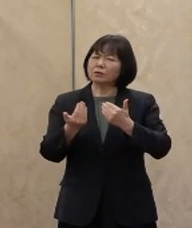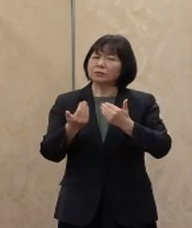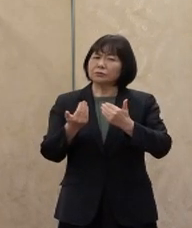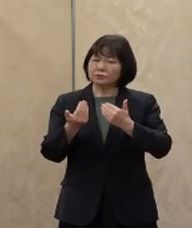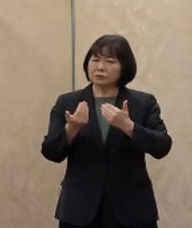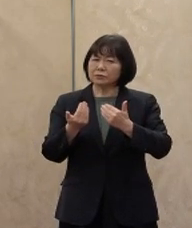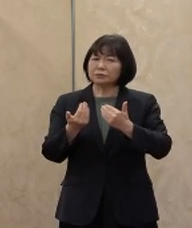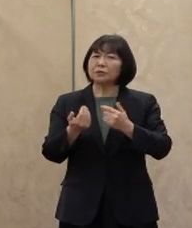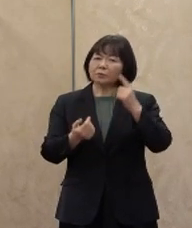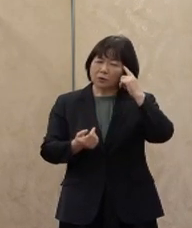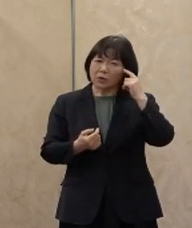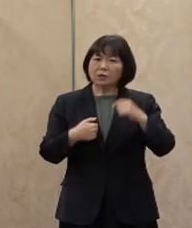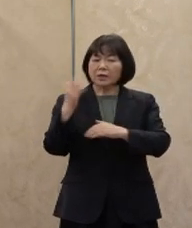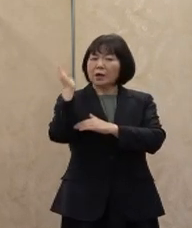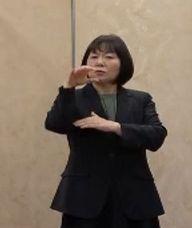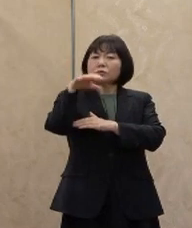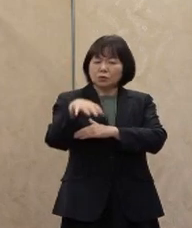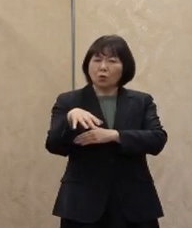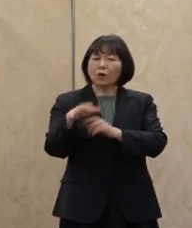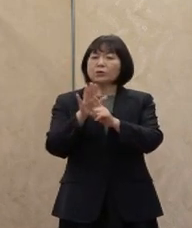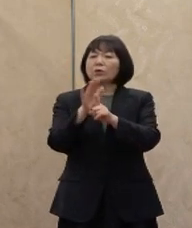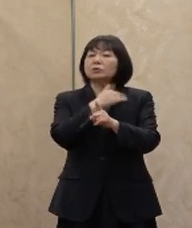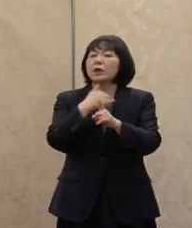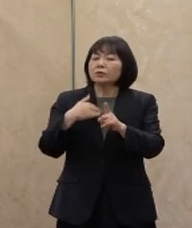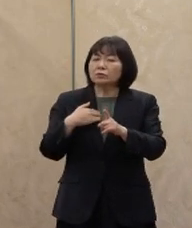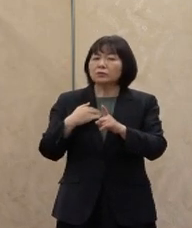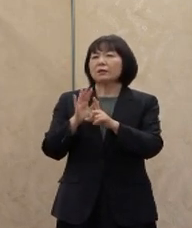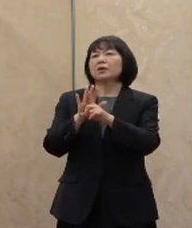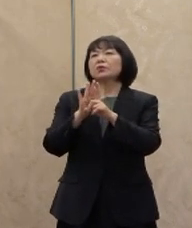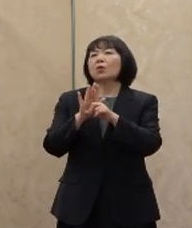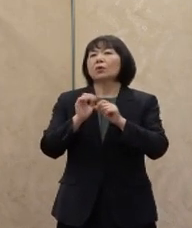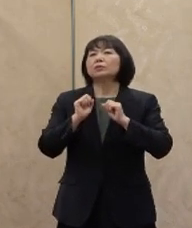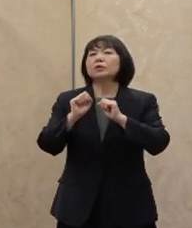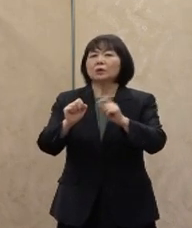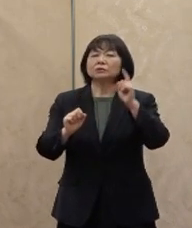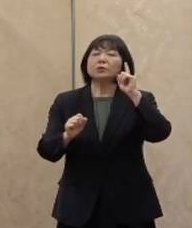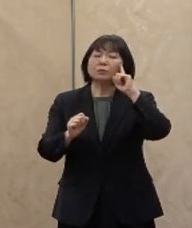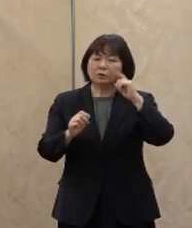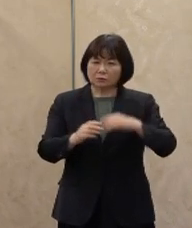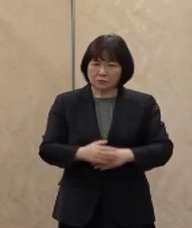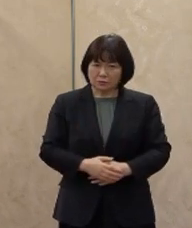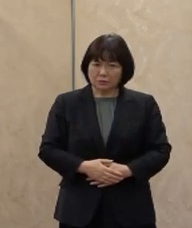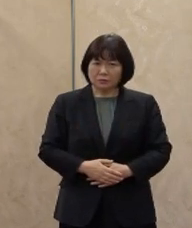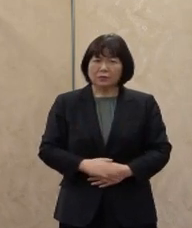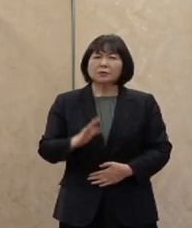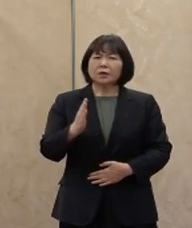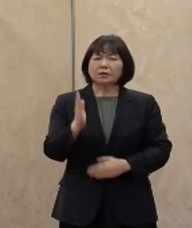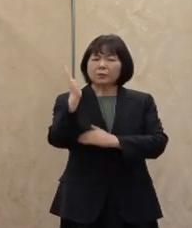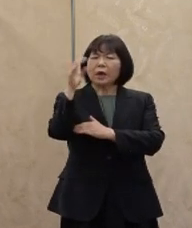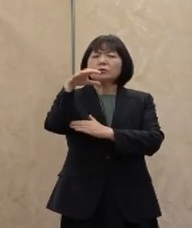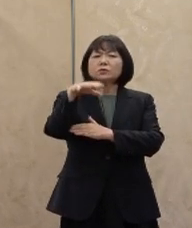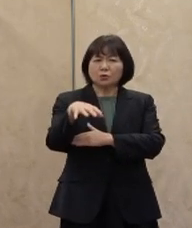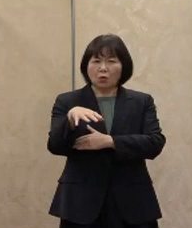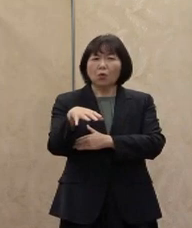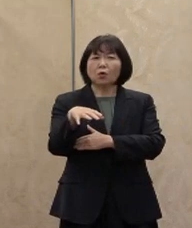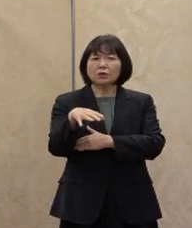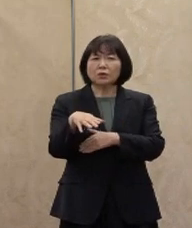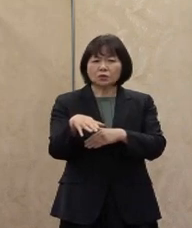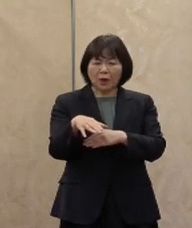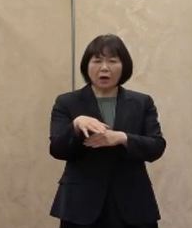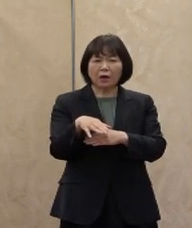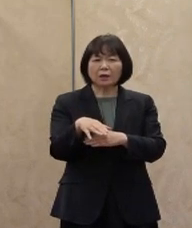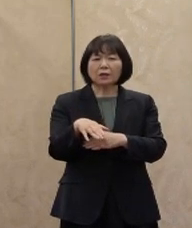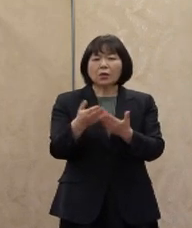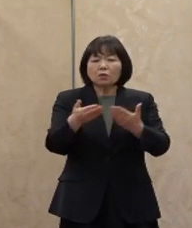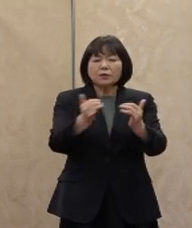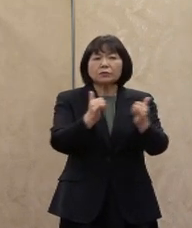ますが、我々は役所でできることであれば全然協力して手足があるので協力してやりますが、役所にそういった所得情報はあり